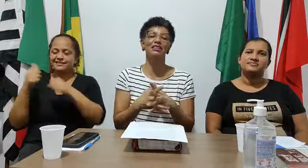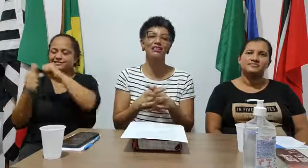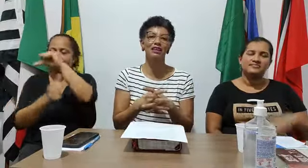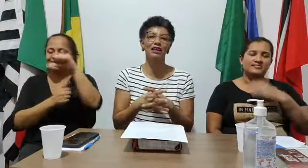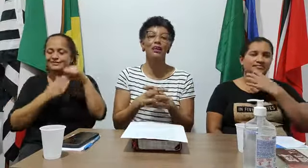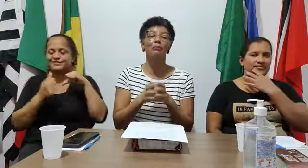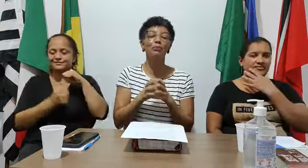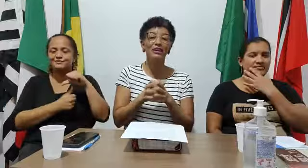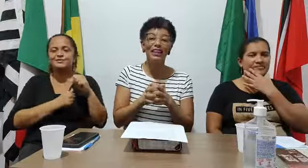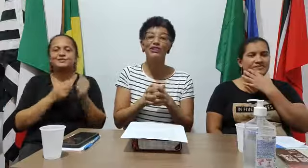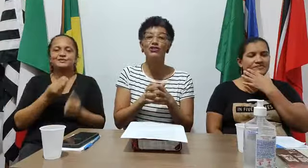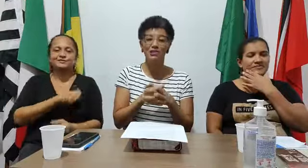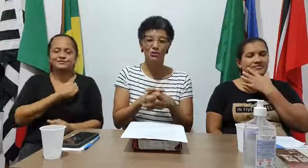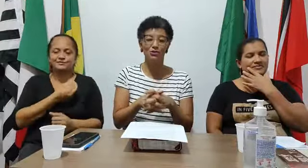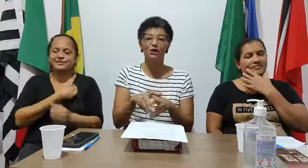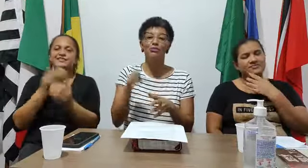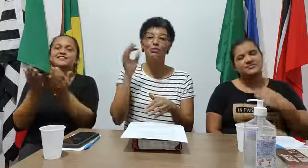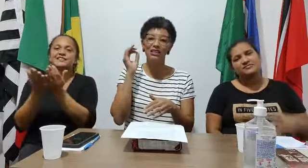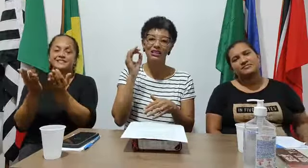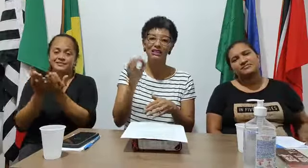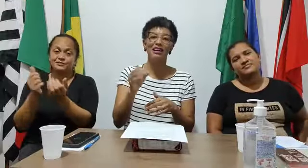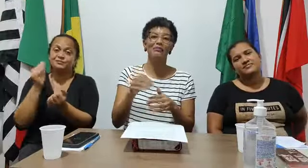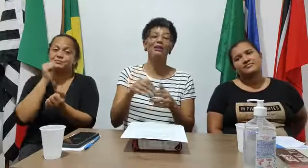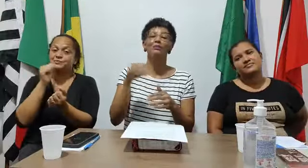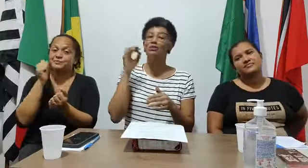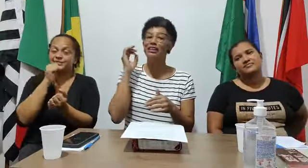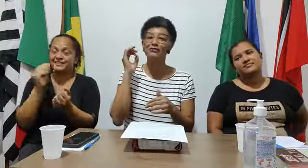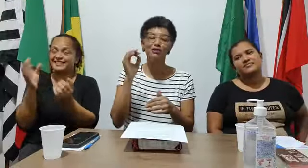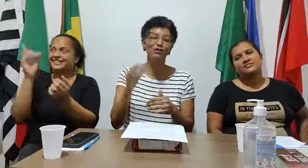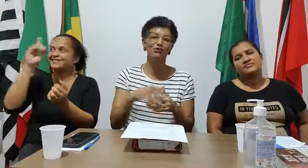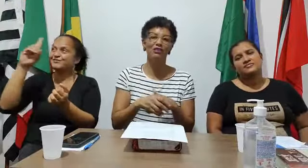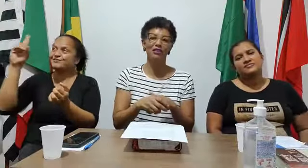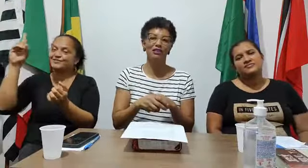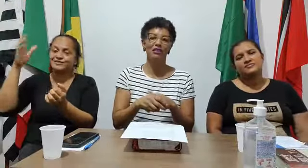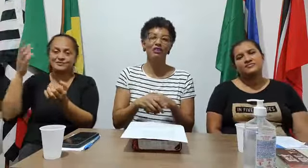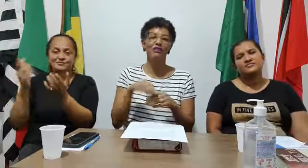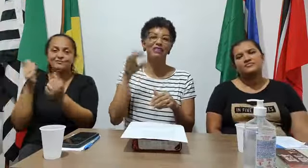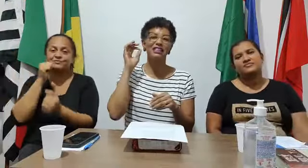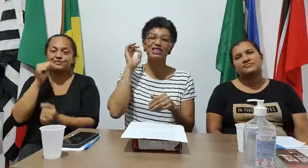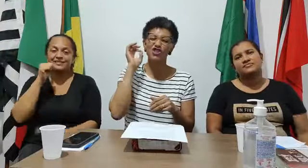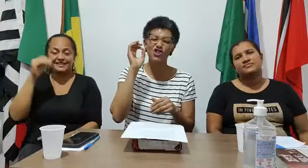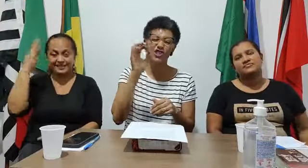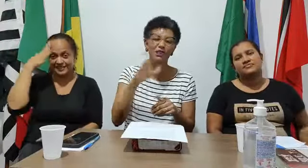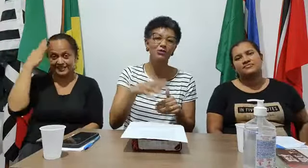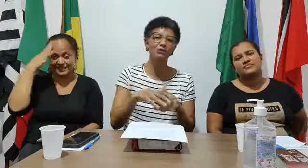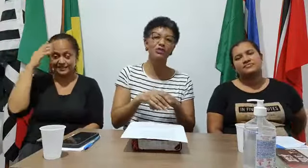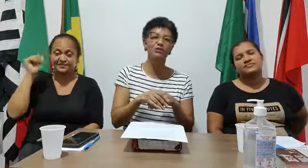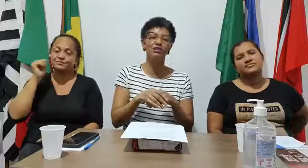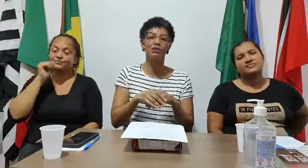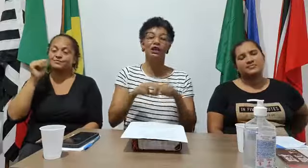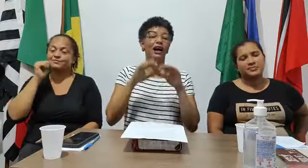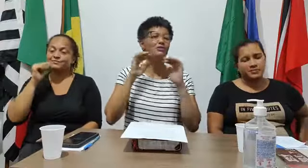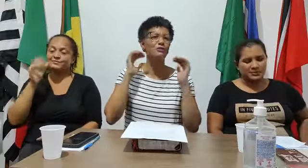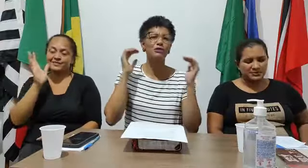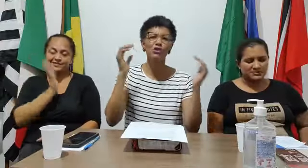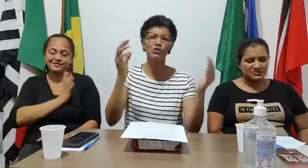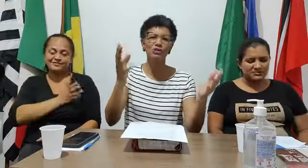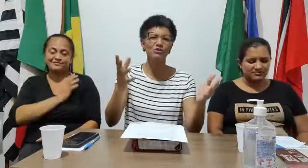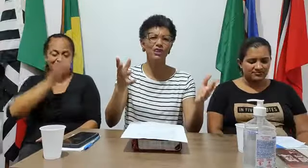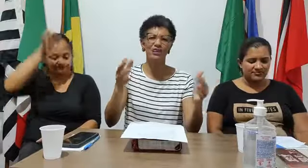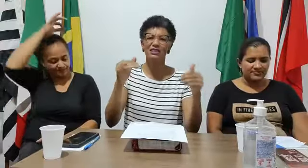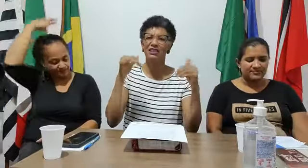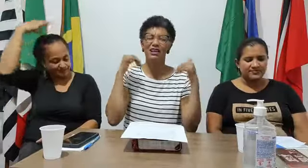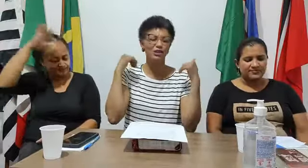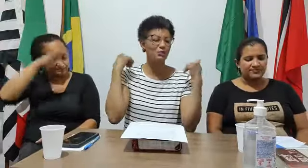vida cristã. Mulher de Deus, mulher sábia, mulher virtuosa, que você seja cheia do Espírito Santo, a despeito das